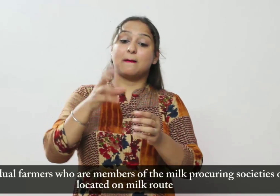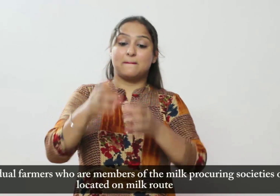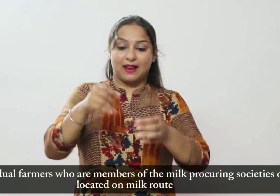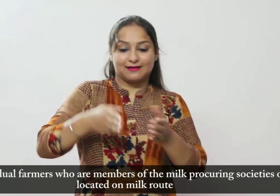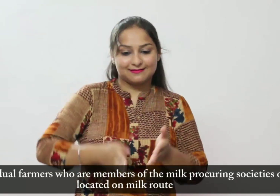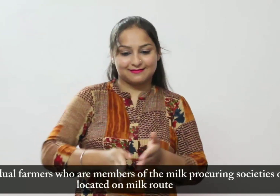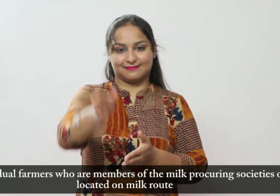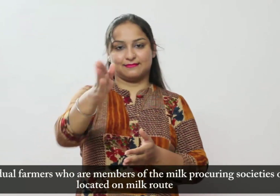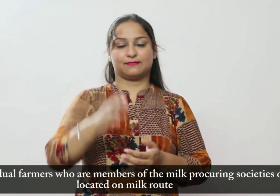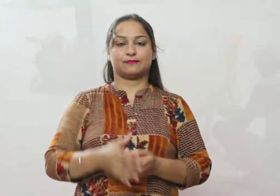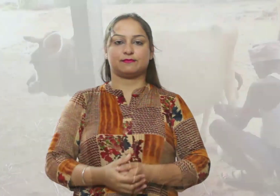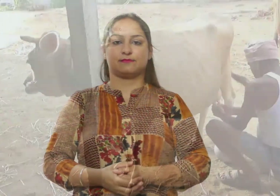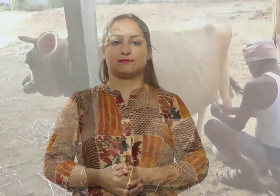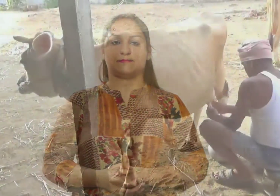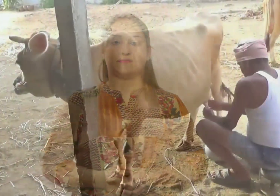हैं।